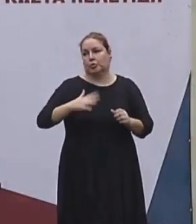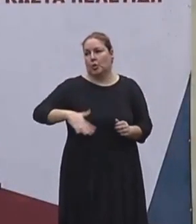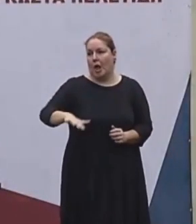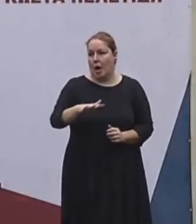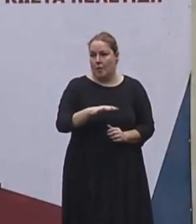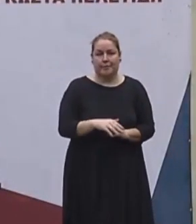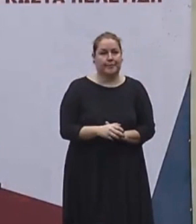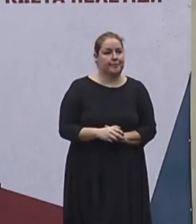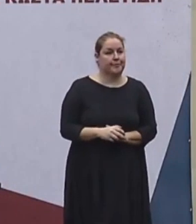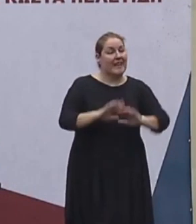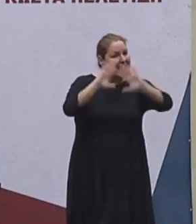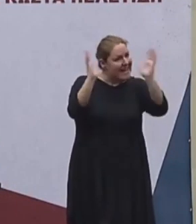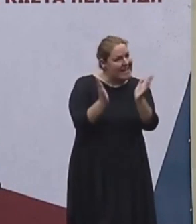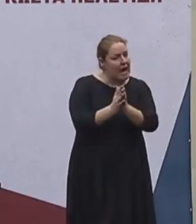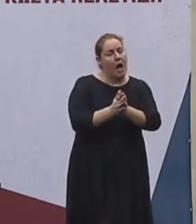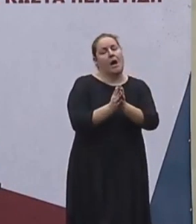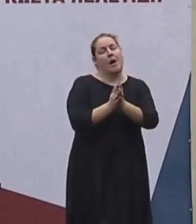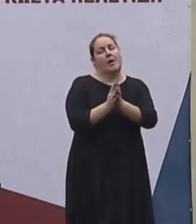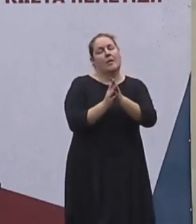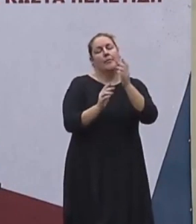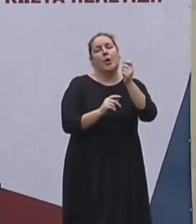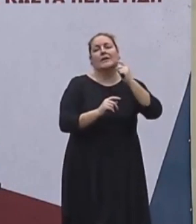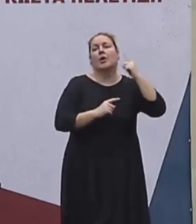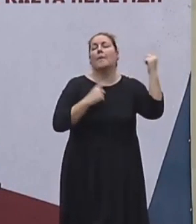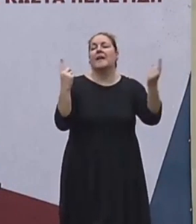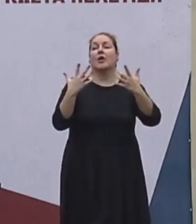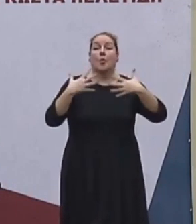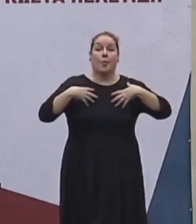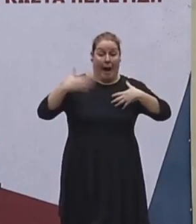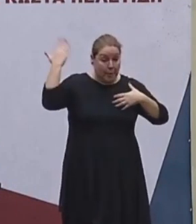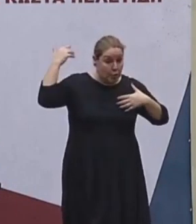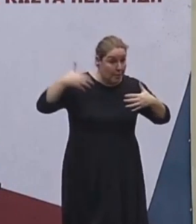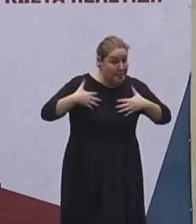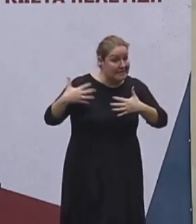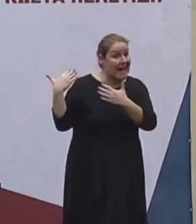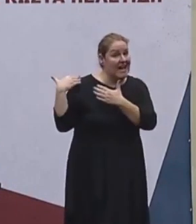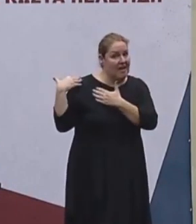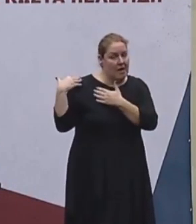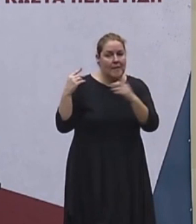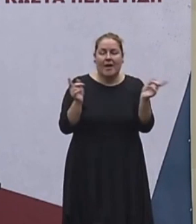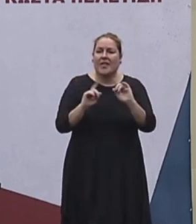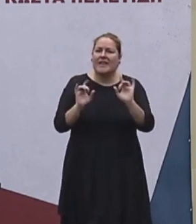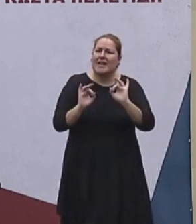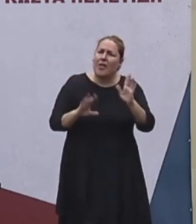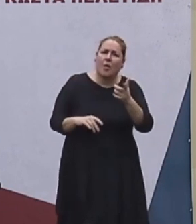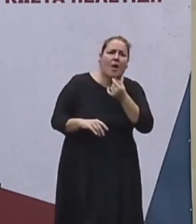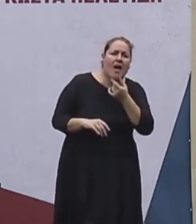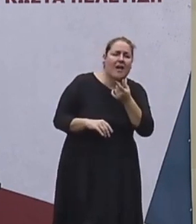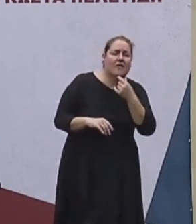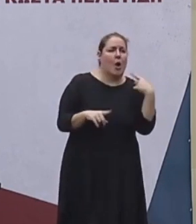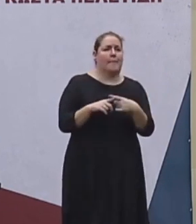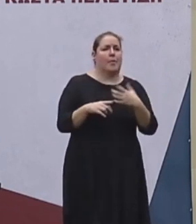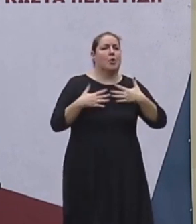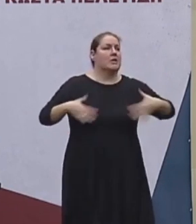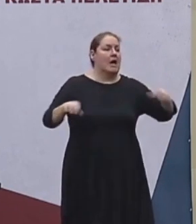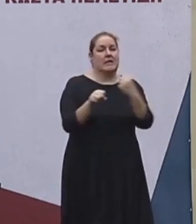Το γενικότερο πολιτικό περιβάλλον από τότε που αναλάβαμε δεν ήταν καθόλου ευνοϊκό για τα λαϊκά